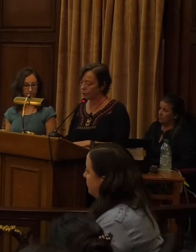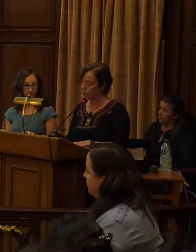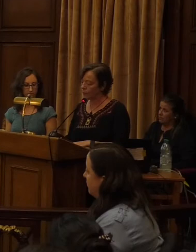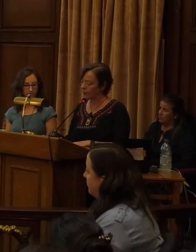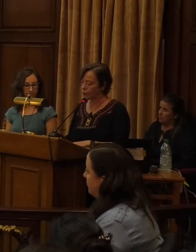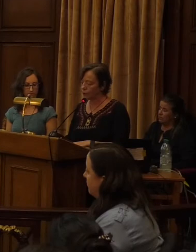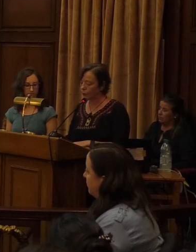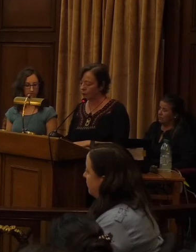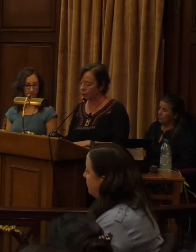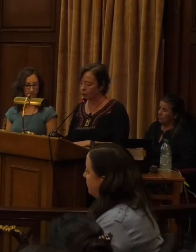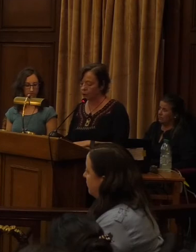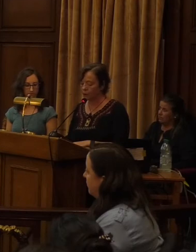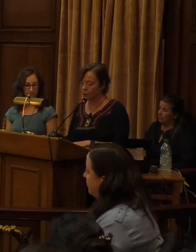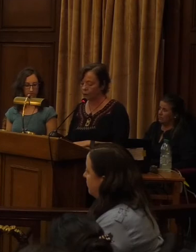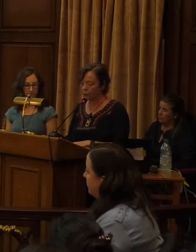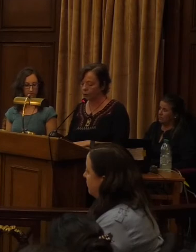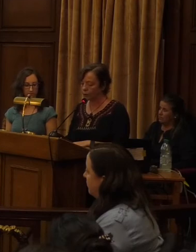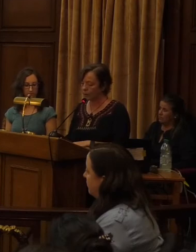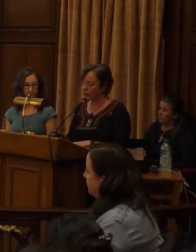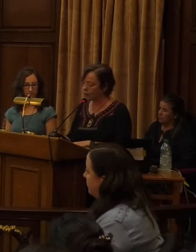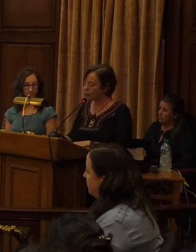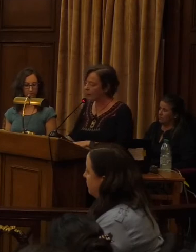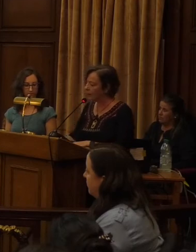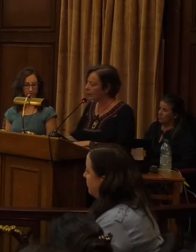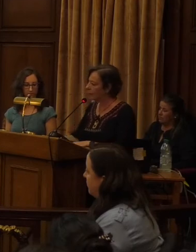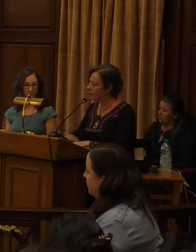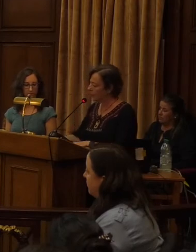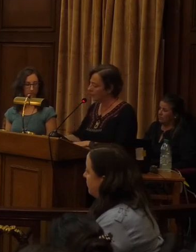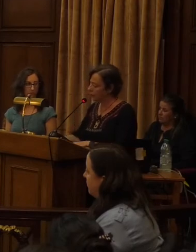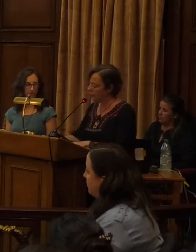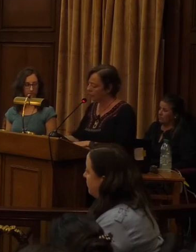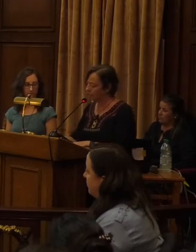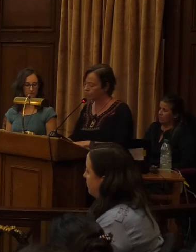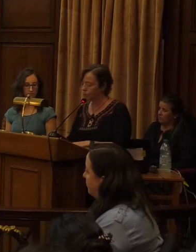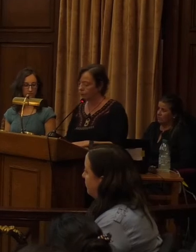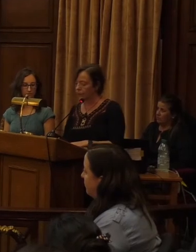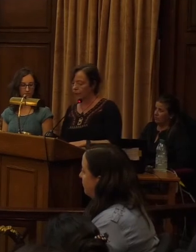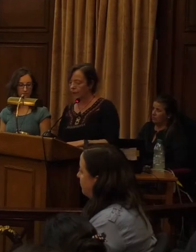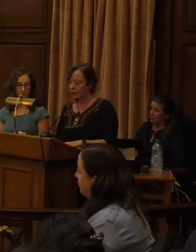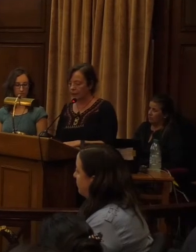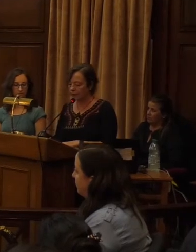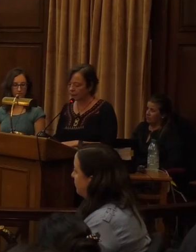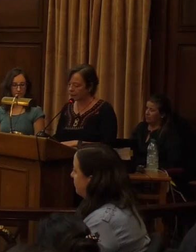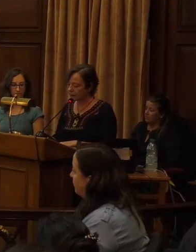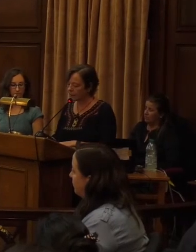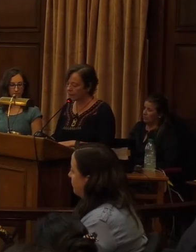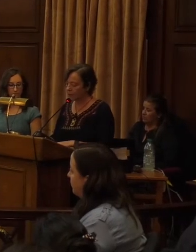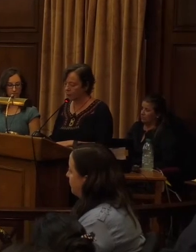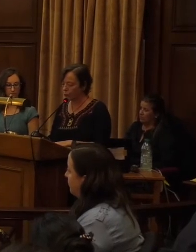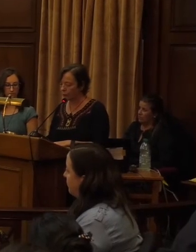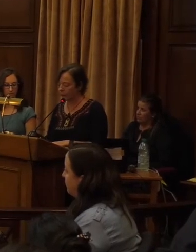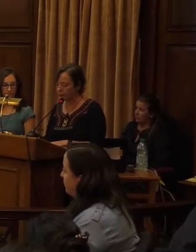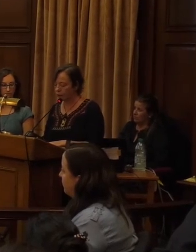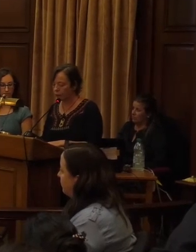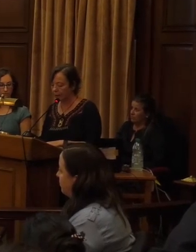desarrollando para constituirnos en una institución de referencia a nivel nacional. En esta instancia